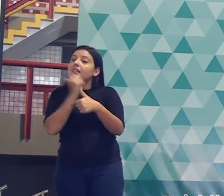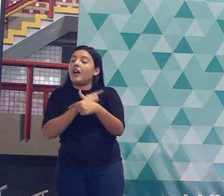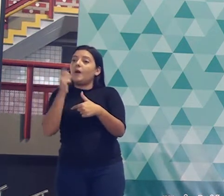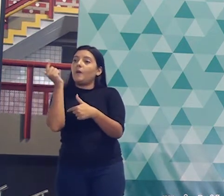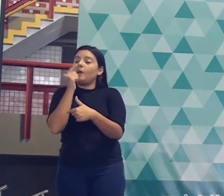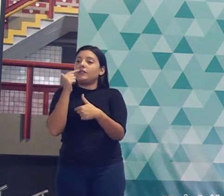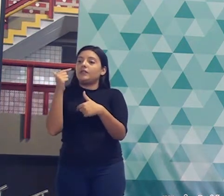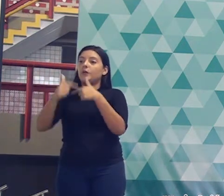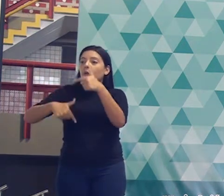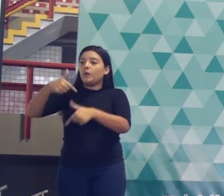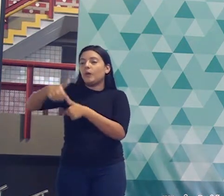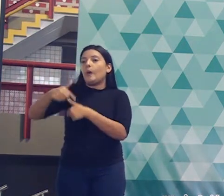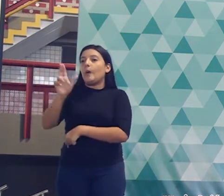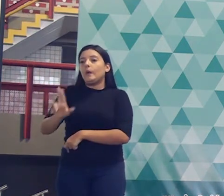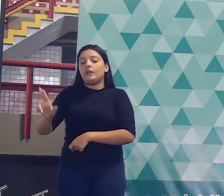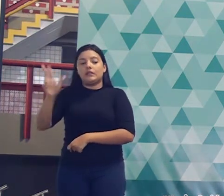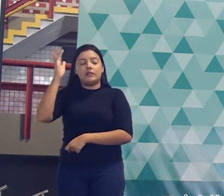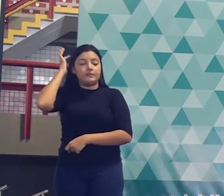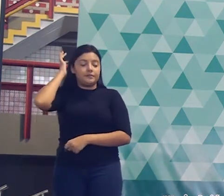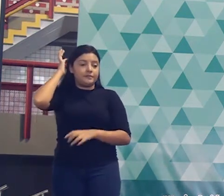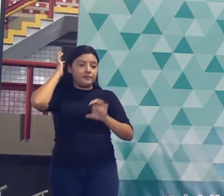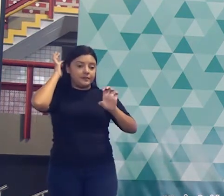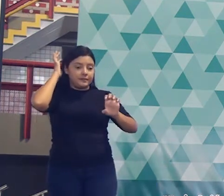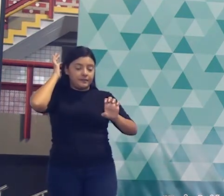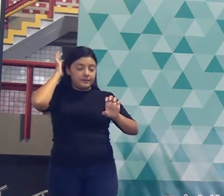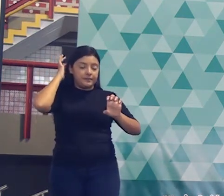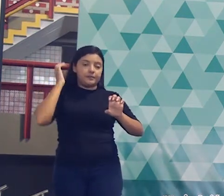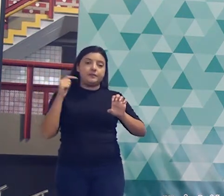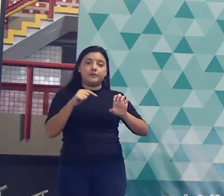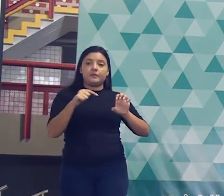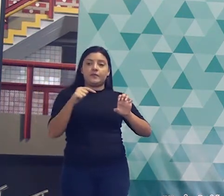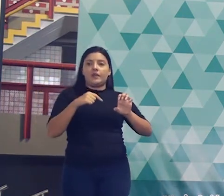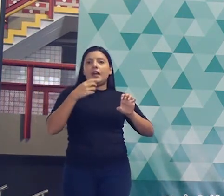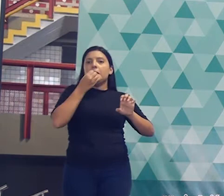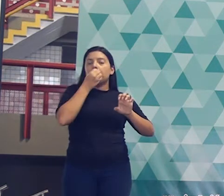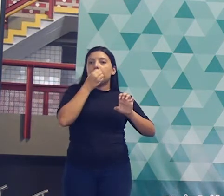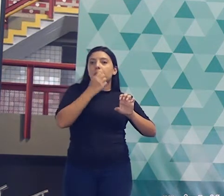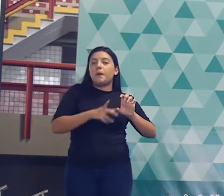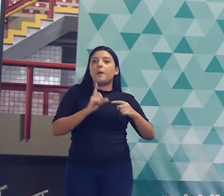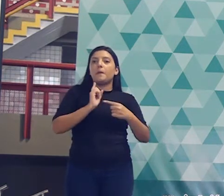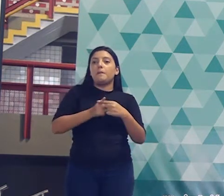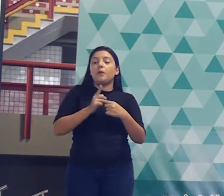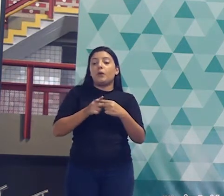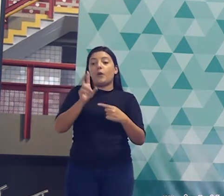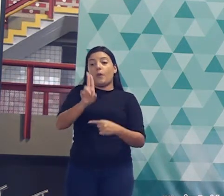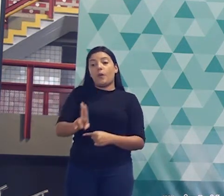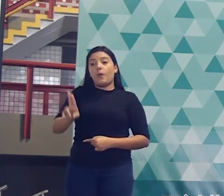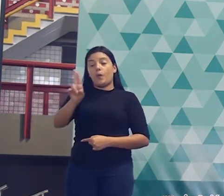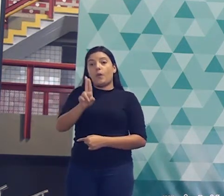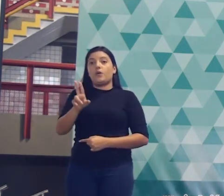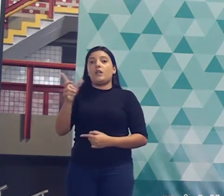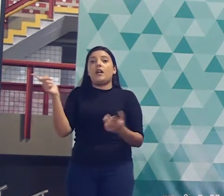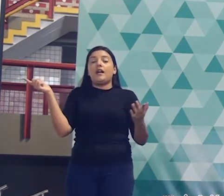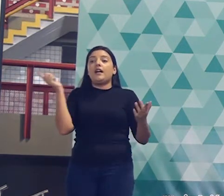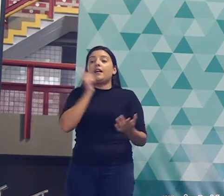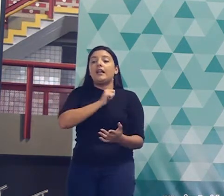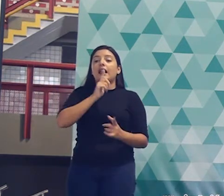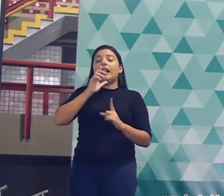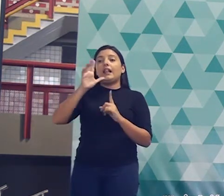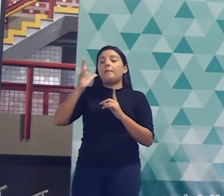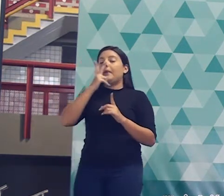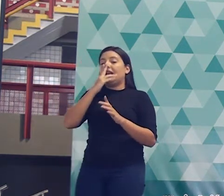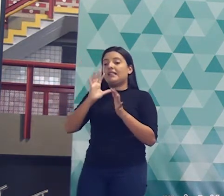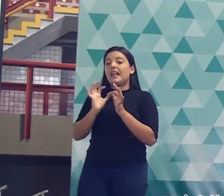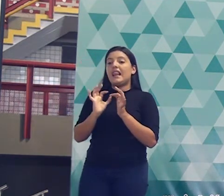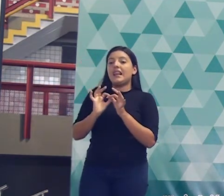Deixa eu só ler o D. Quer dizer, desculpa, só ler o E. É. Satisfatória. Uma vez que a reação direta ocorre com liberação de